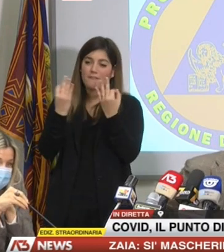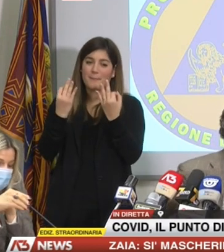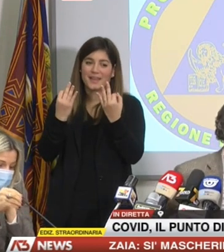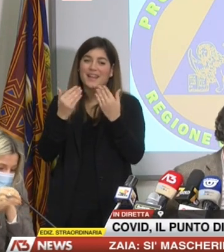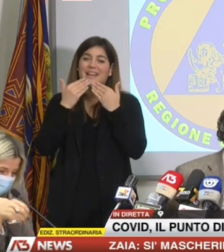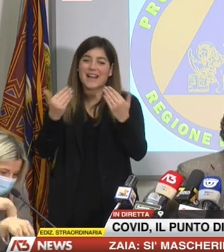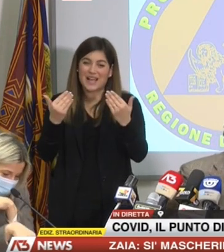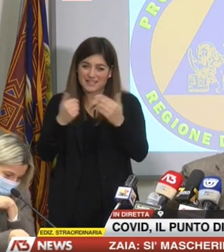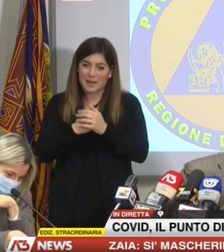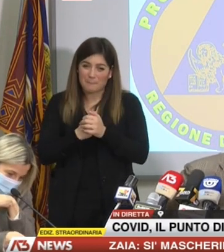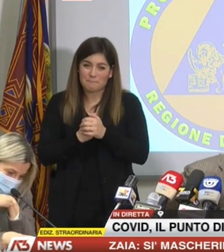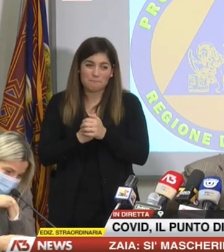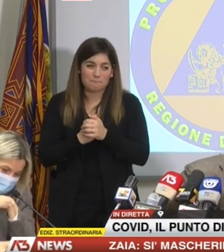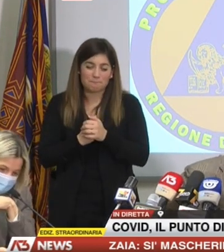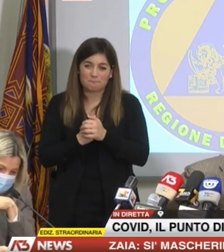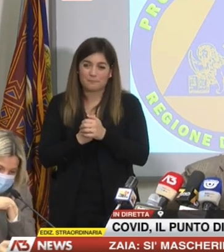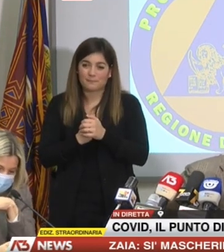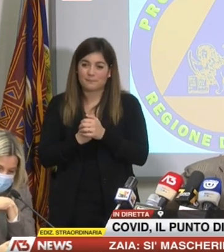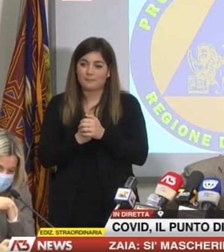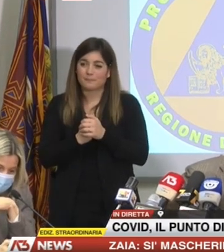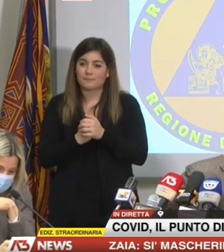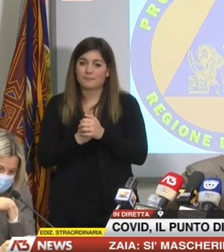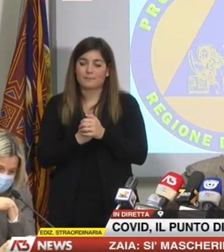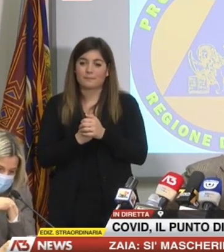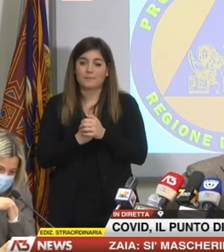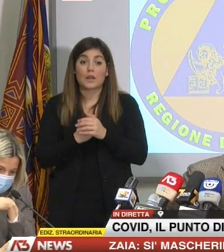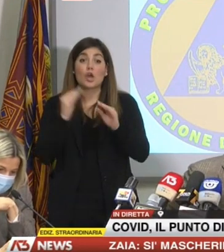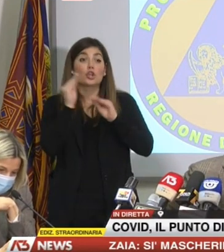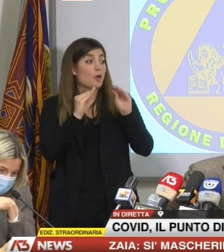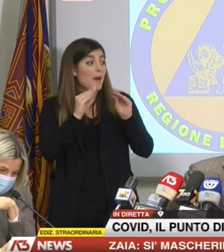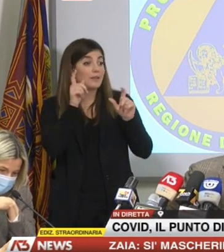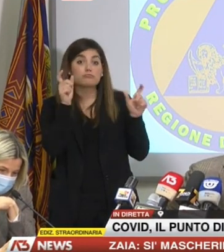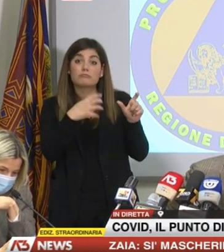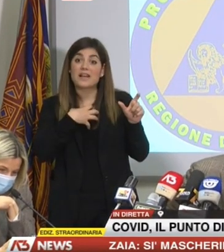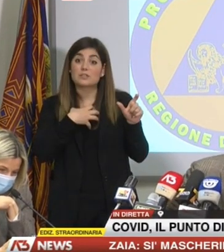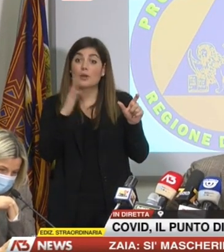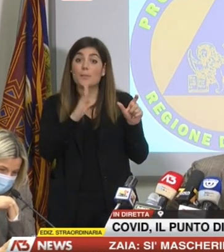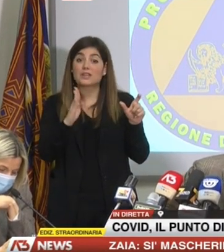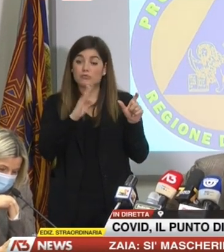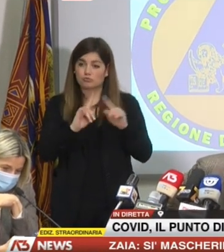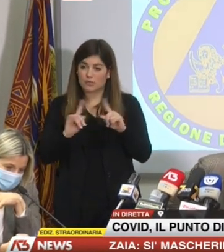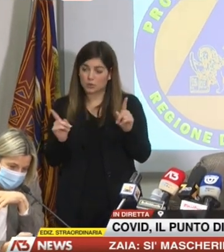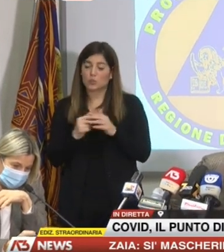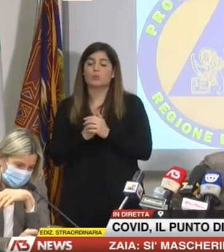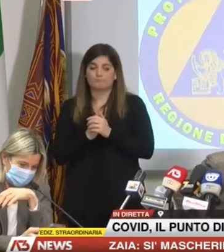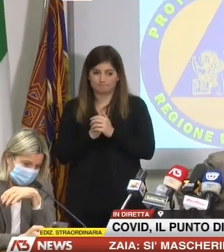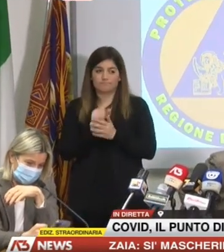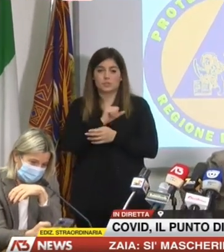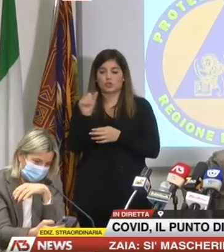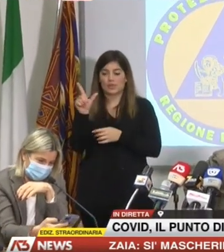grazie. C'è domande per Bottacin, qualcuno? No, Lanzarini? Anche tu? Ok.